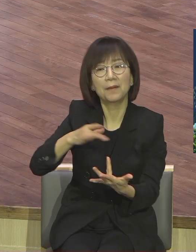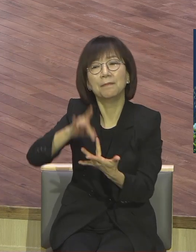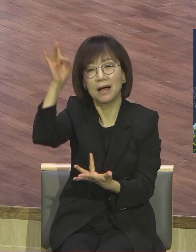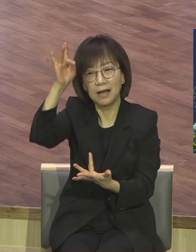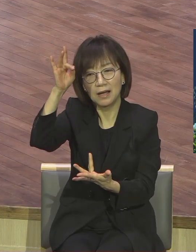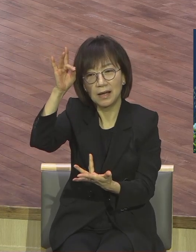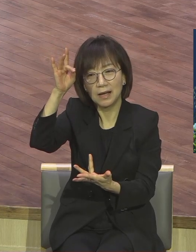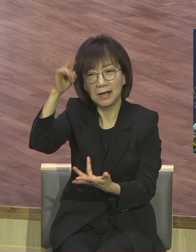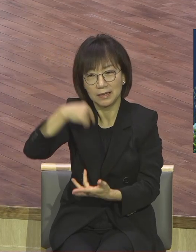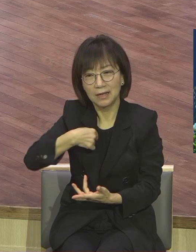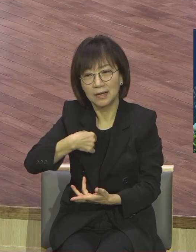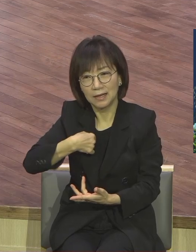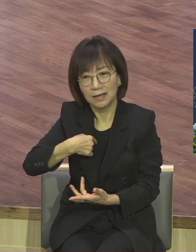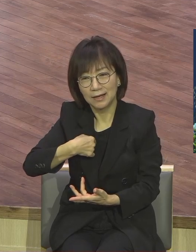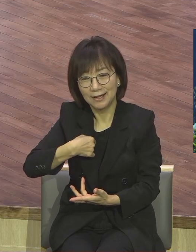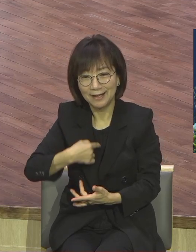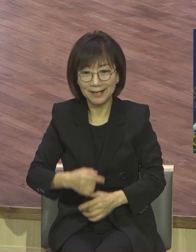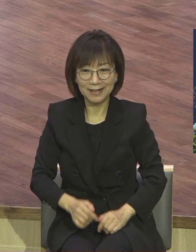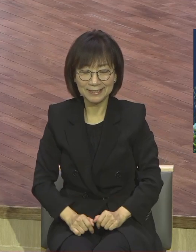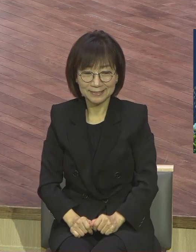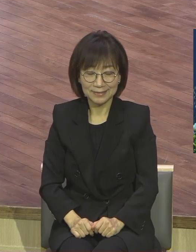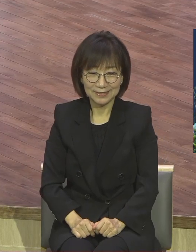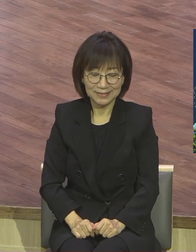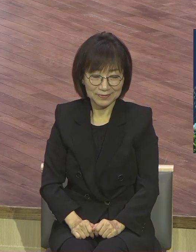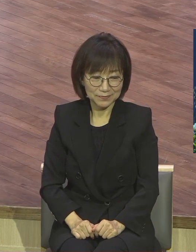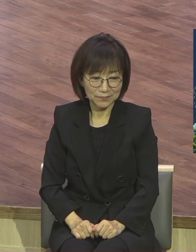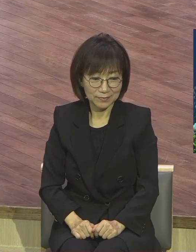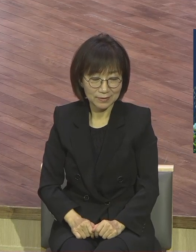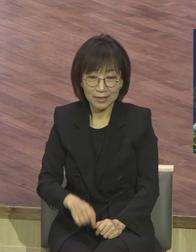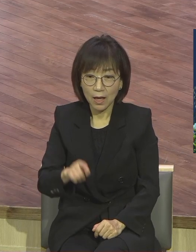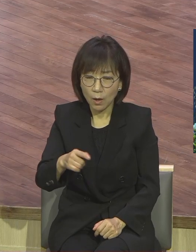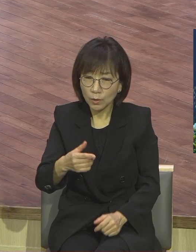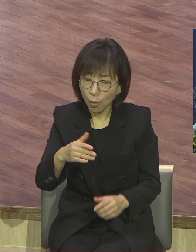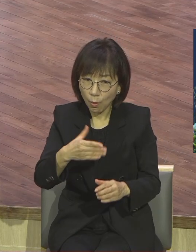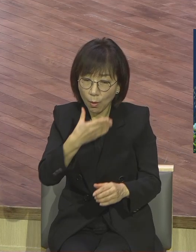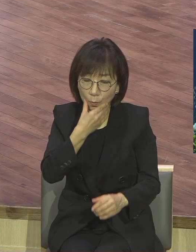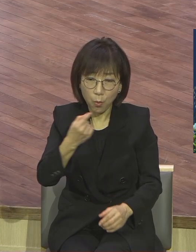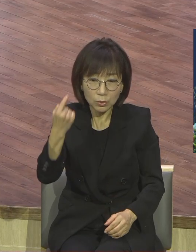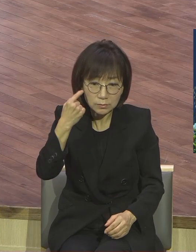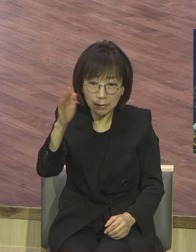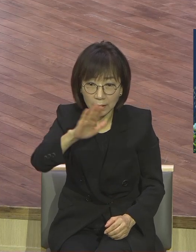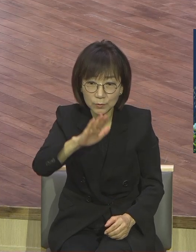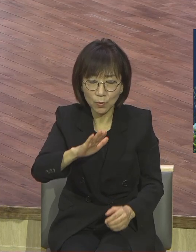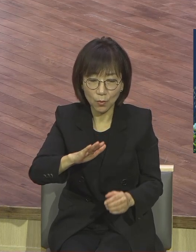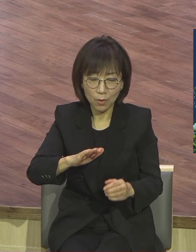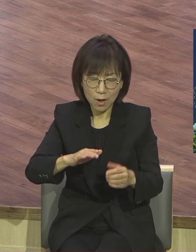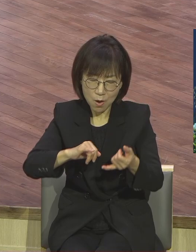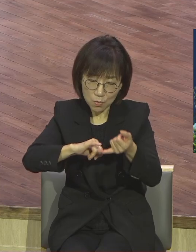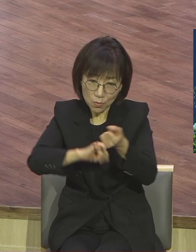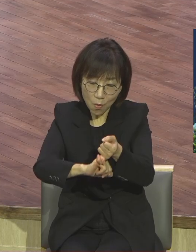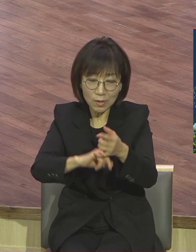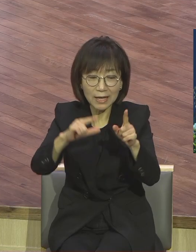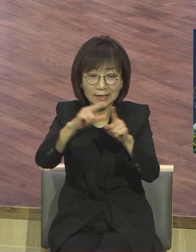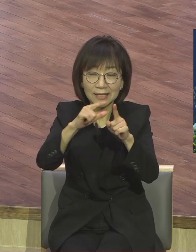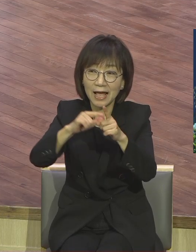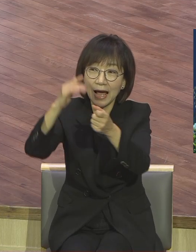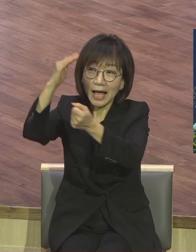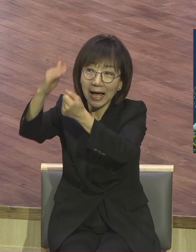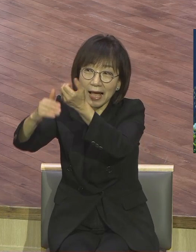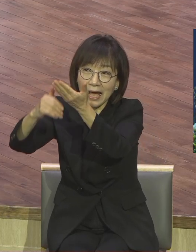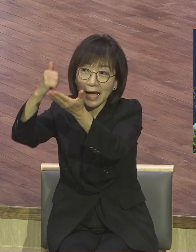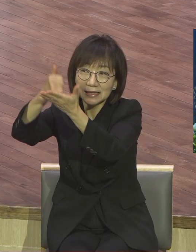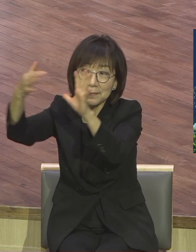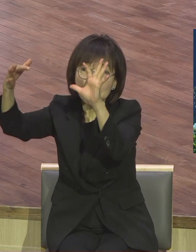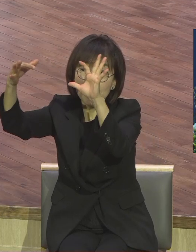있어요. 바울의 표현이 독특합니다. 그냥 복음이 아니에요. 뭐라고 했어요? 하나님의 복음 그랬어요.